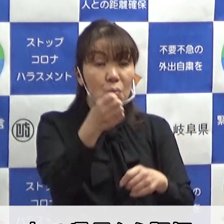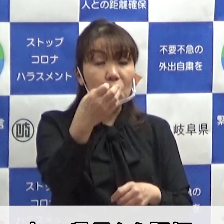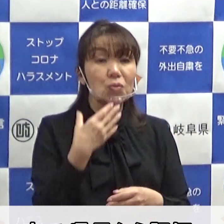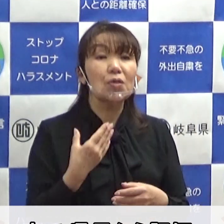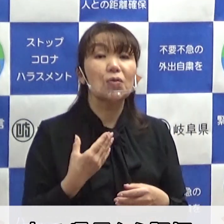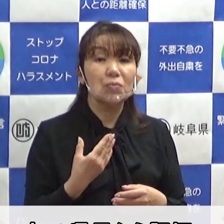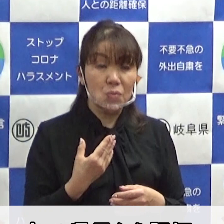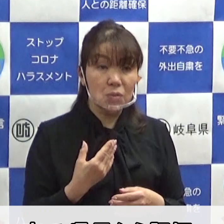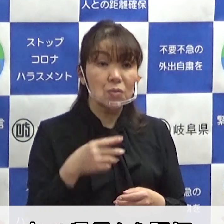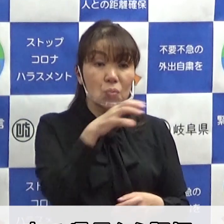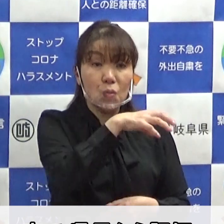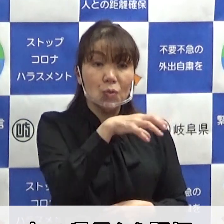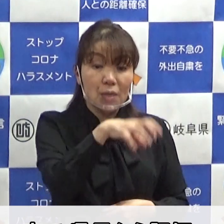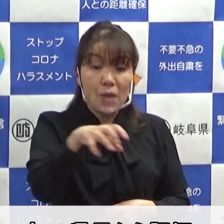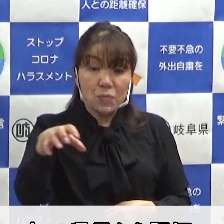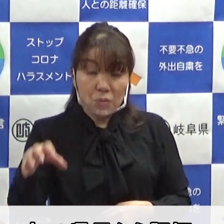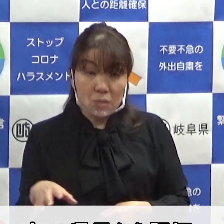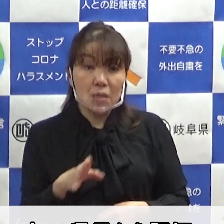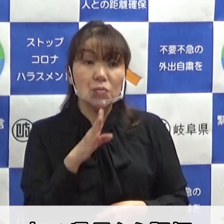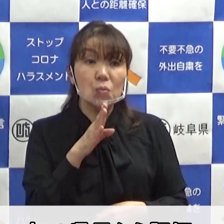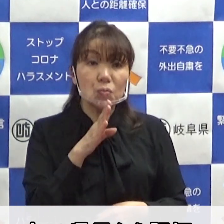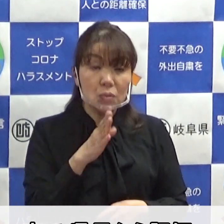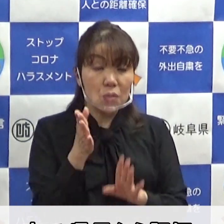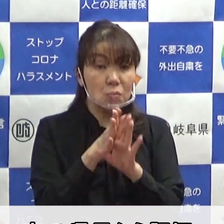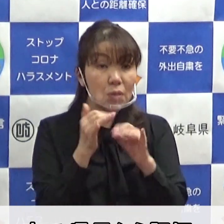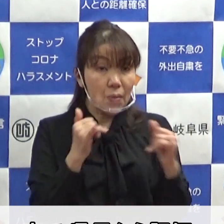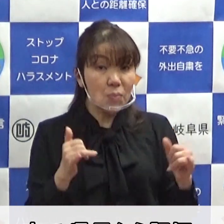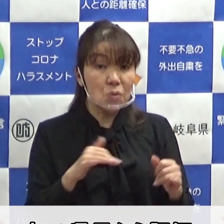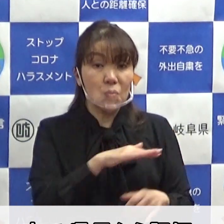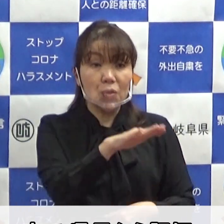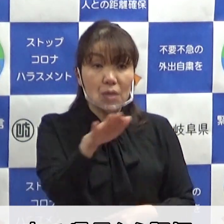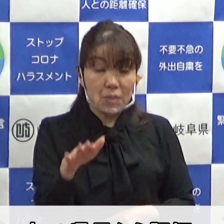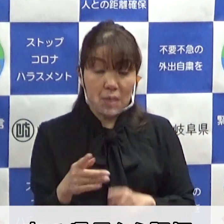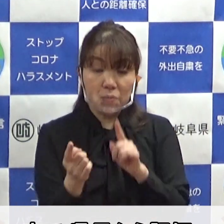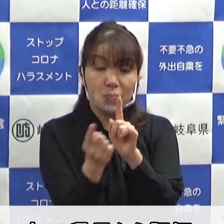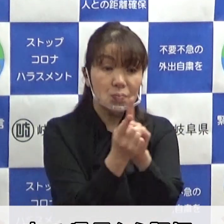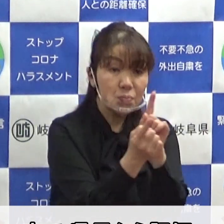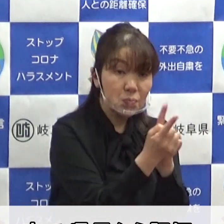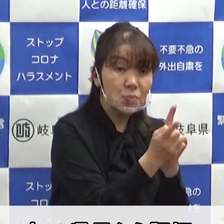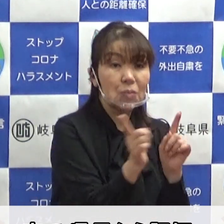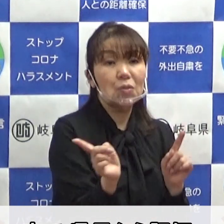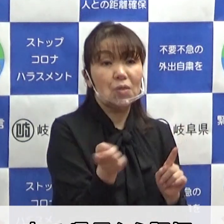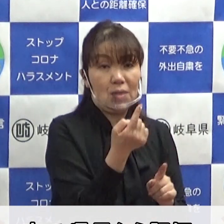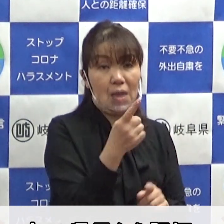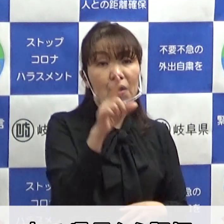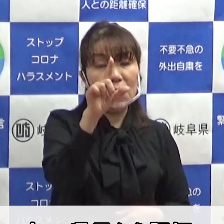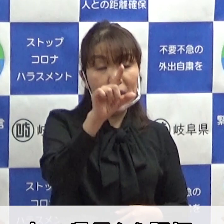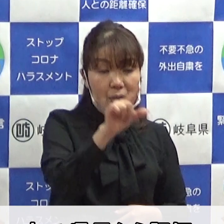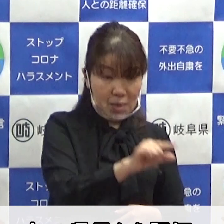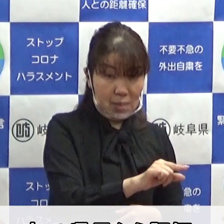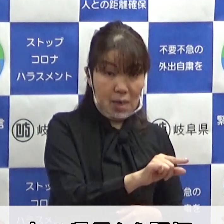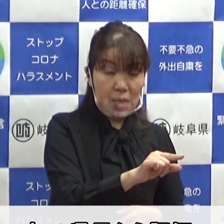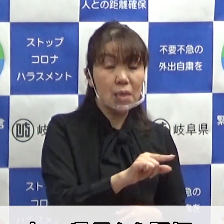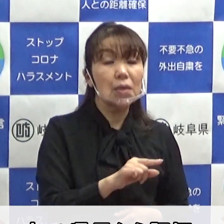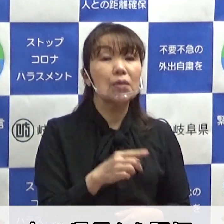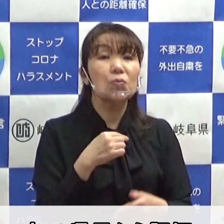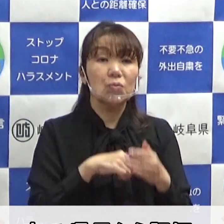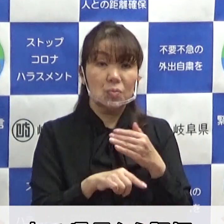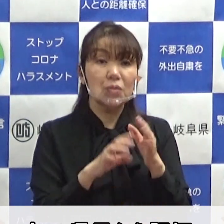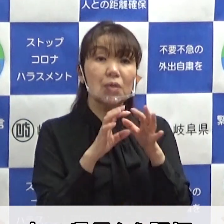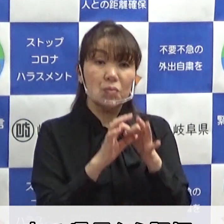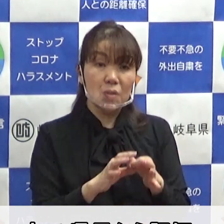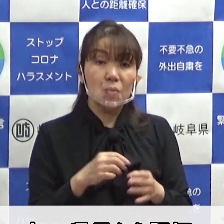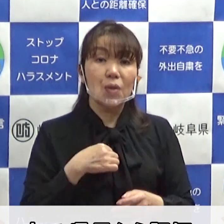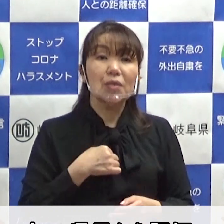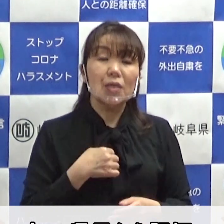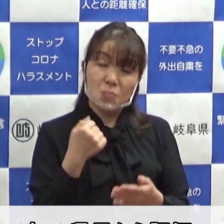その分だけ各地でですね、直接県民の皆さんと接する機会、やり取りをする機会が減るわけですから、そういう意味